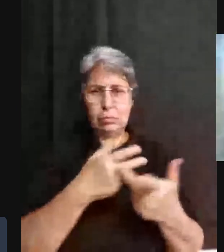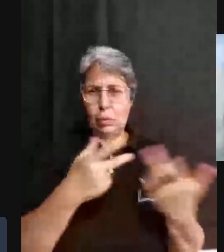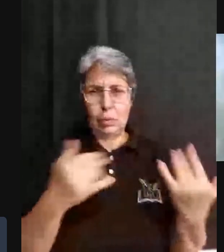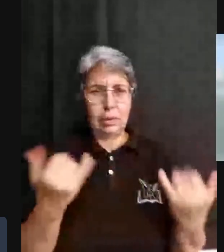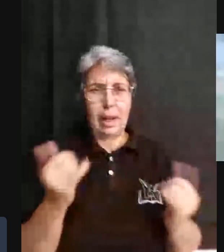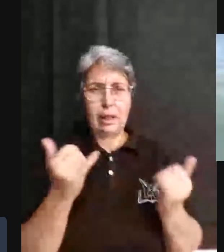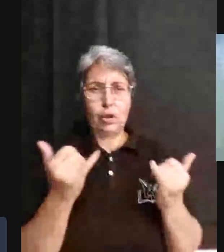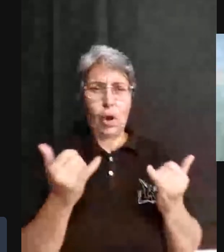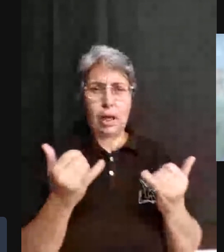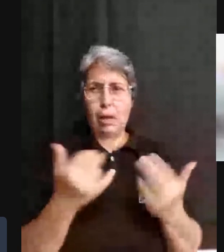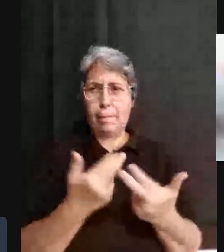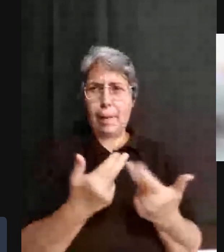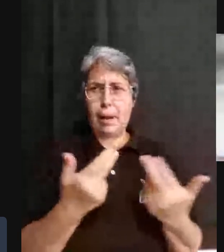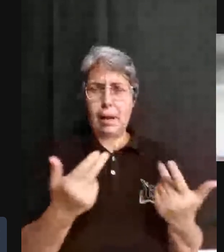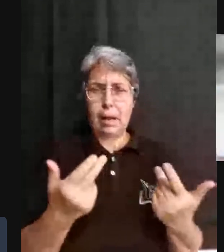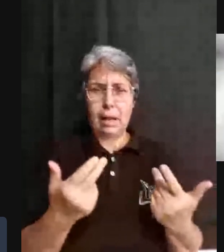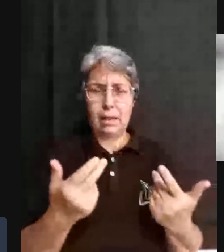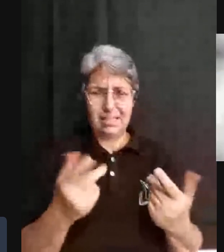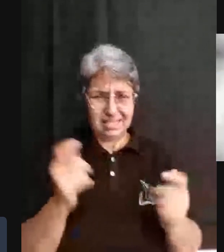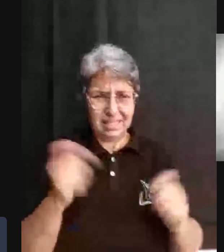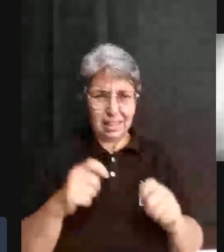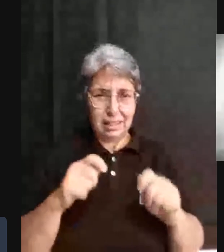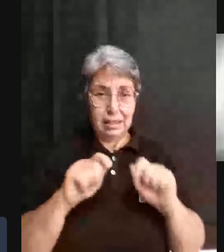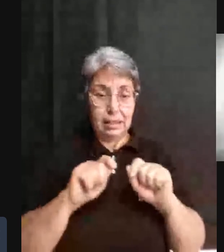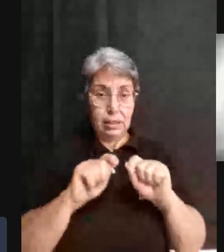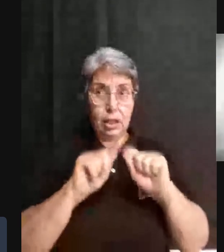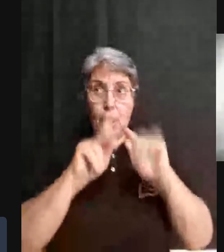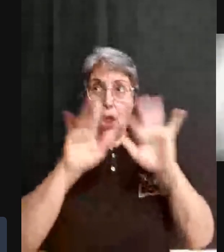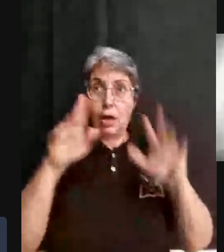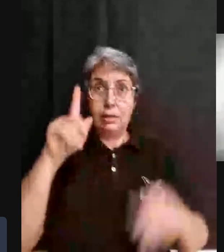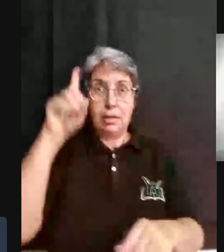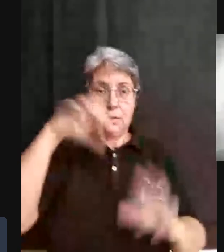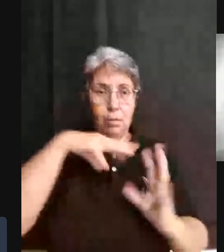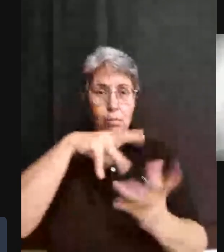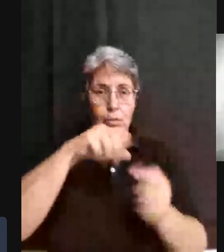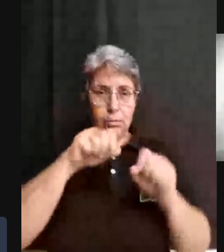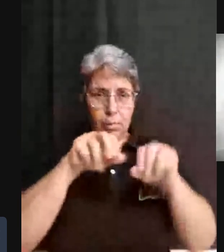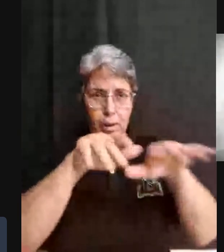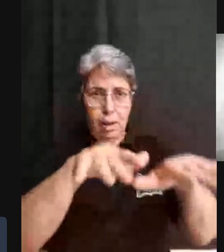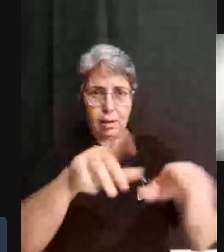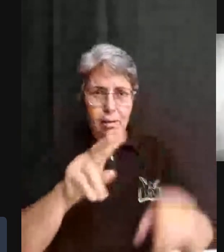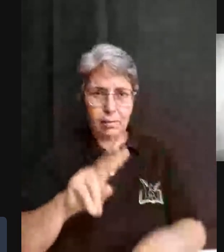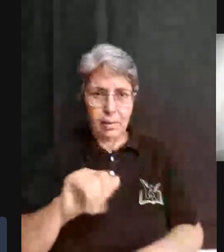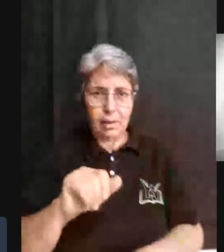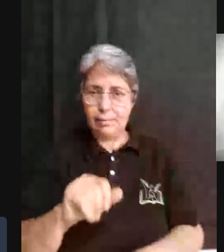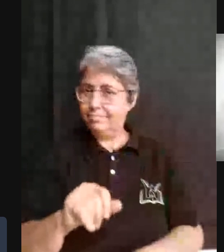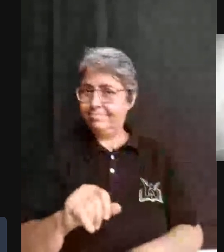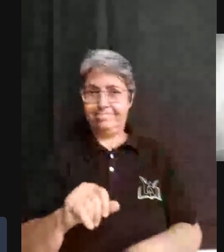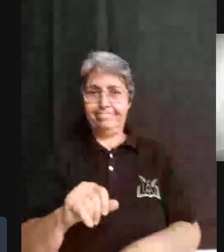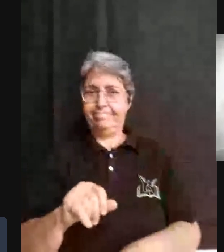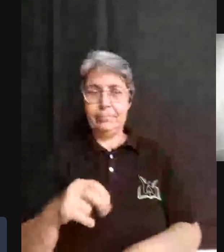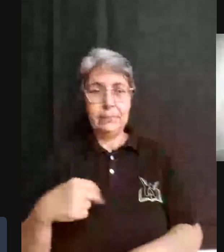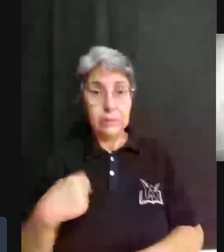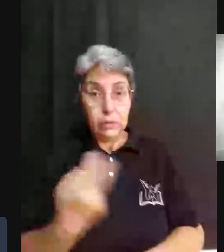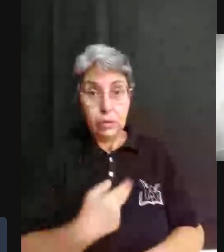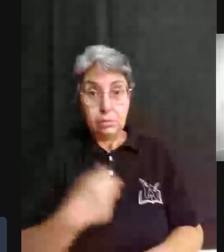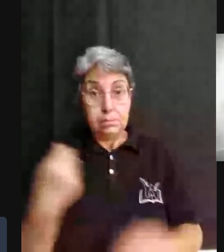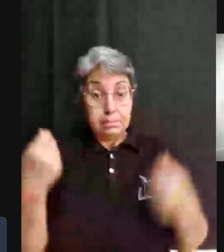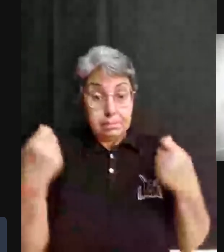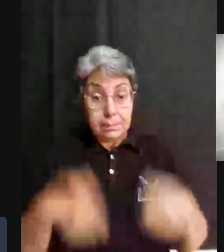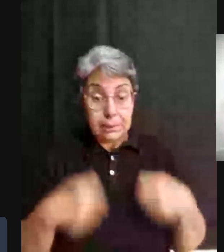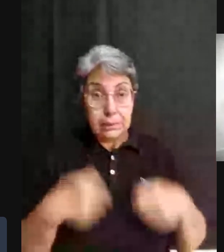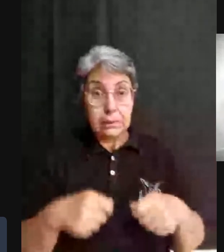com a glória de Deus. O que nós precisamos, o que nós mais necessitamos, é de ouvir esta mensagem, de entender